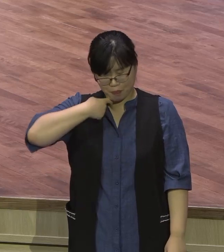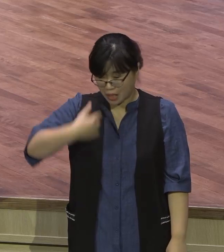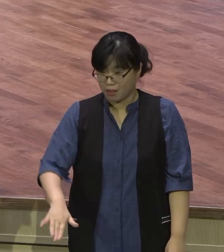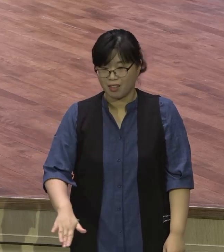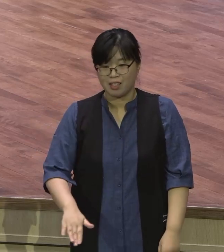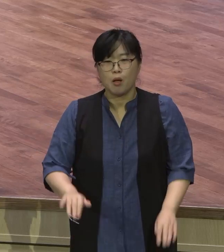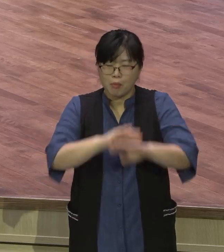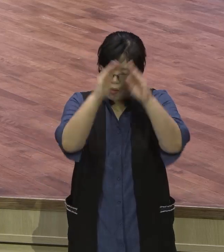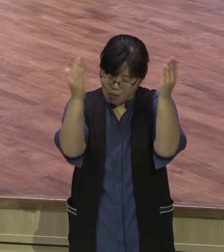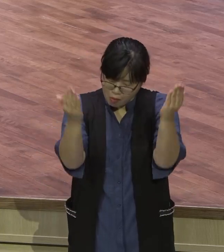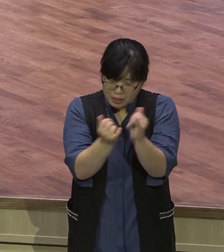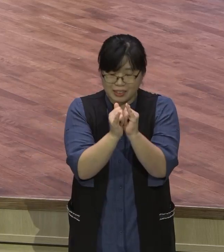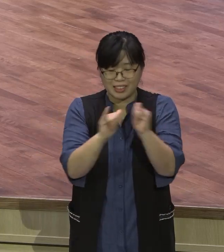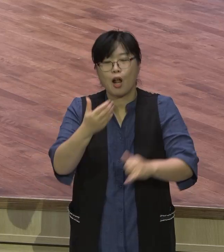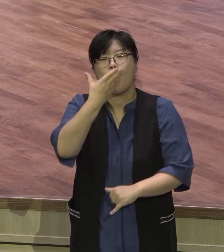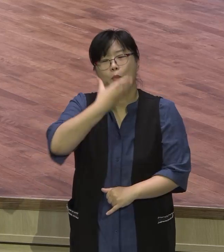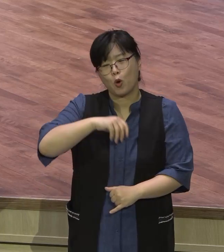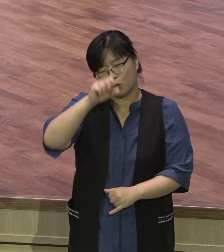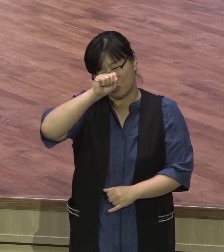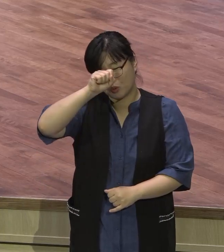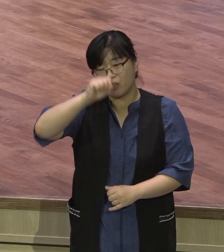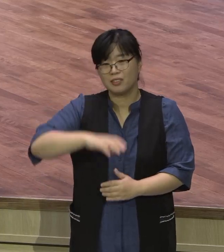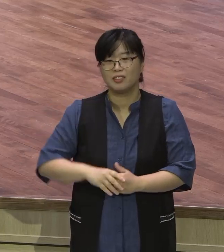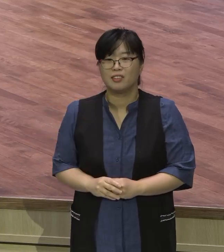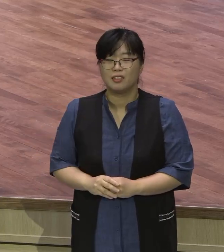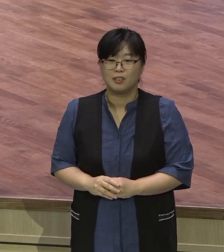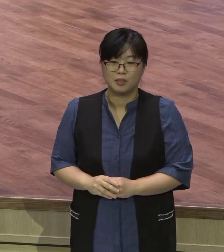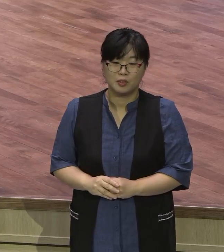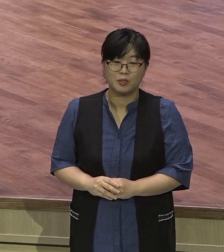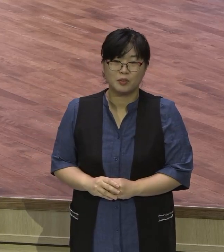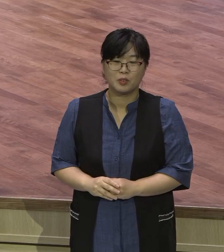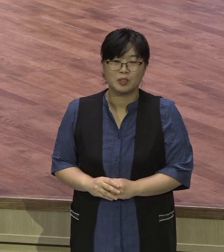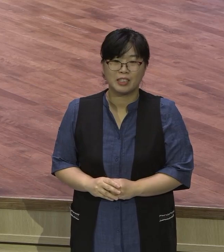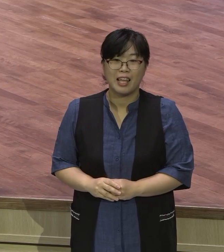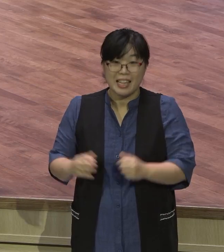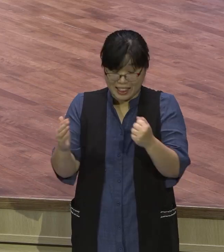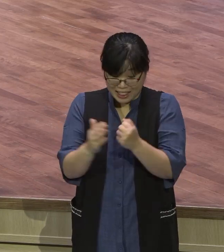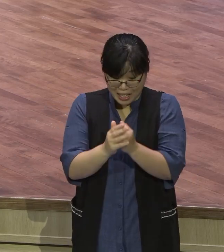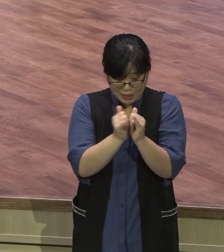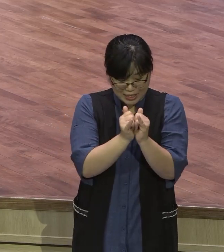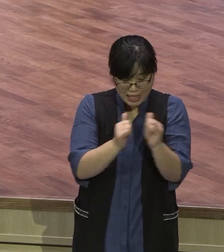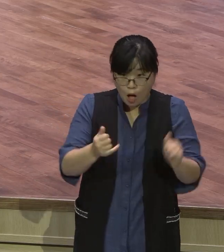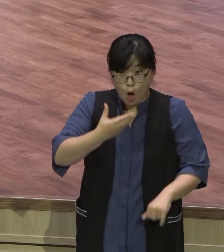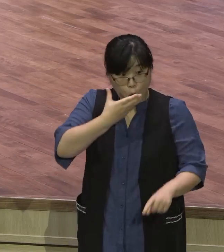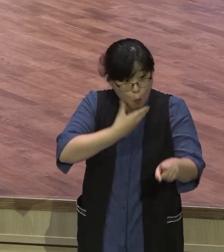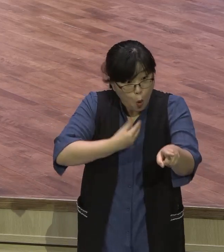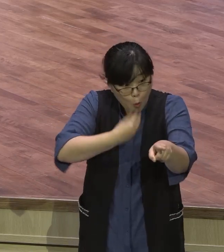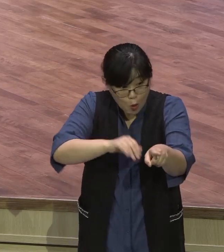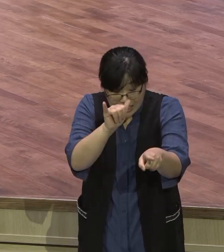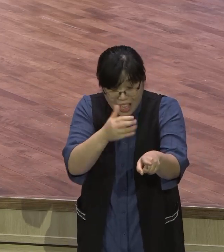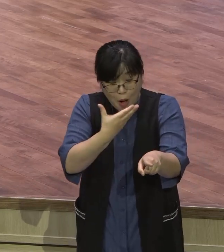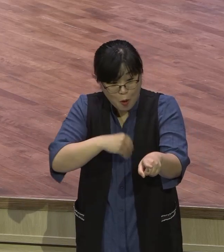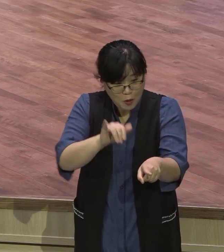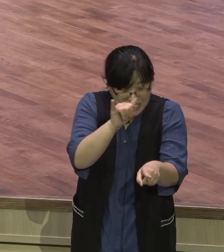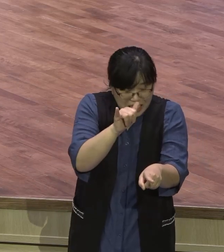사족을 못쓰기 때문에 사람들이 복받기 위해서 복받을 만한 것이 있다고 하면 어디든지 그렇게